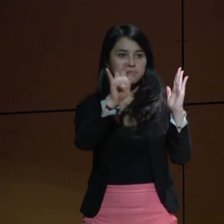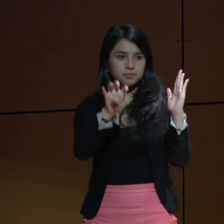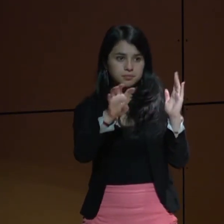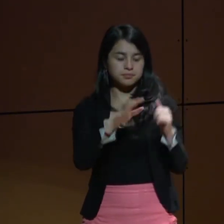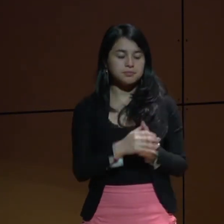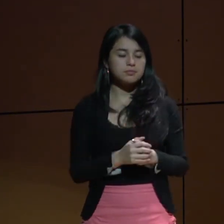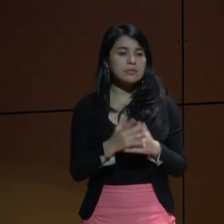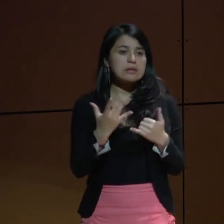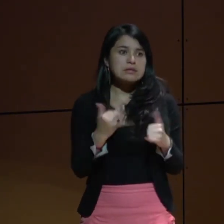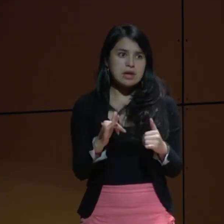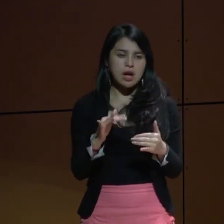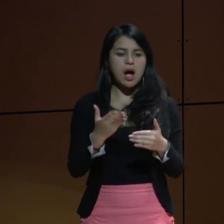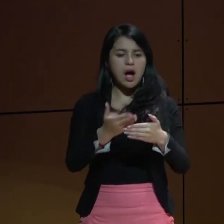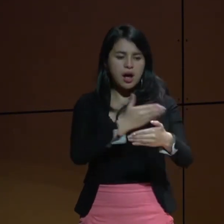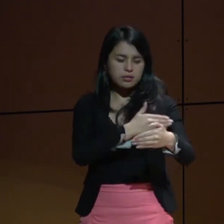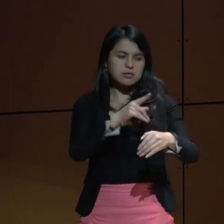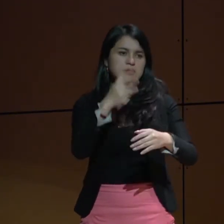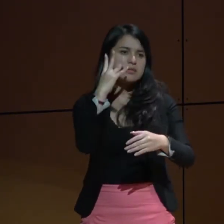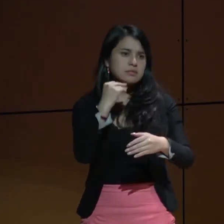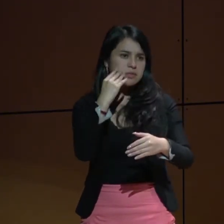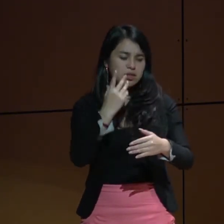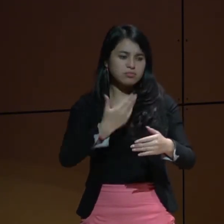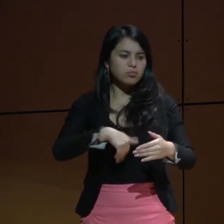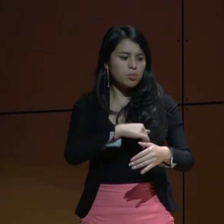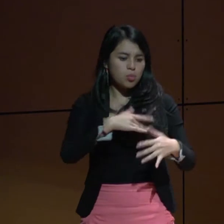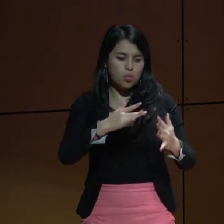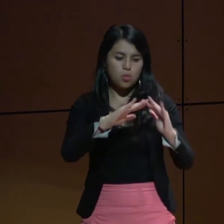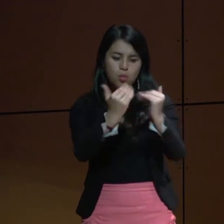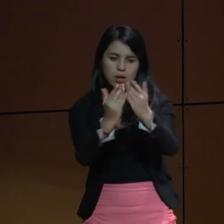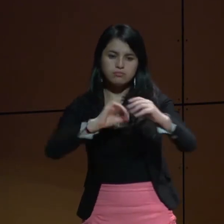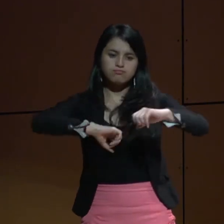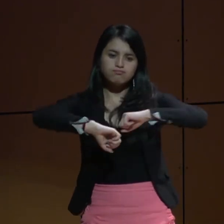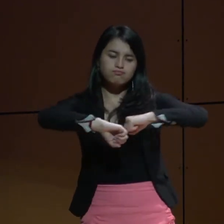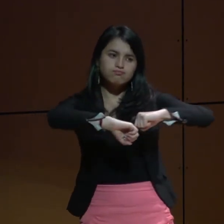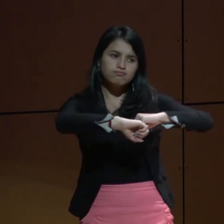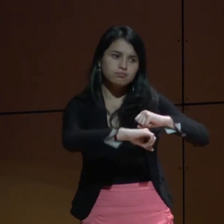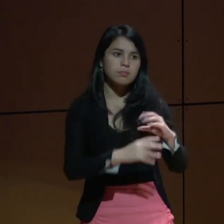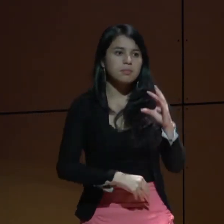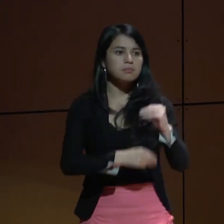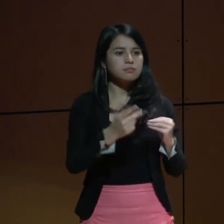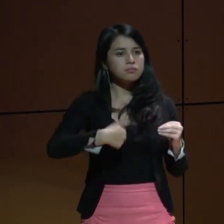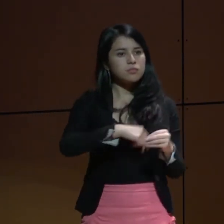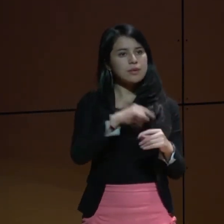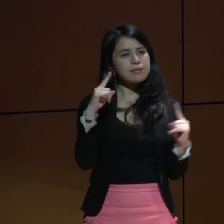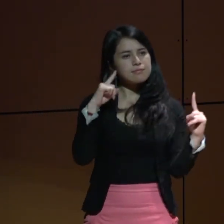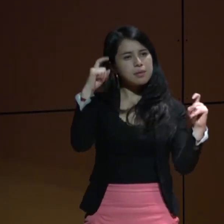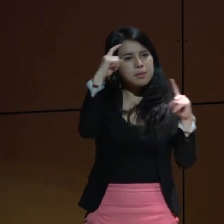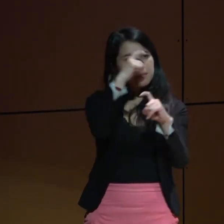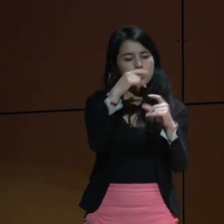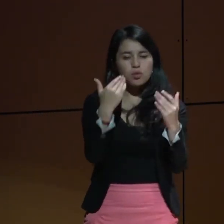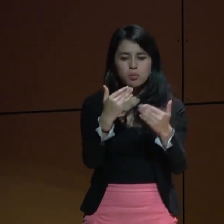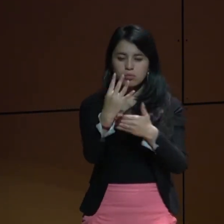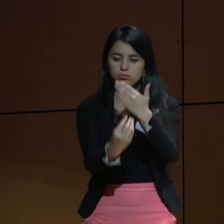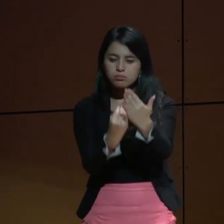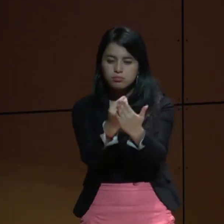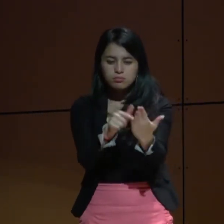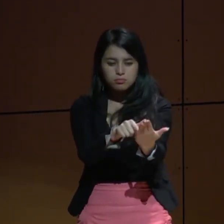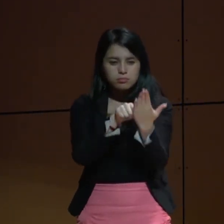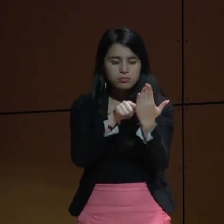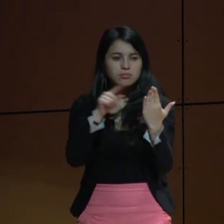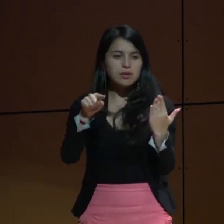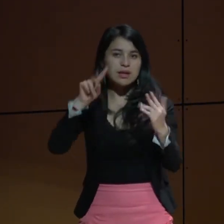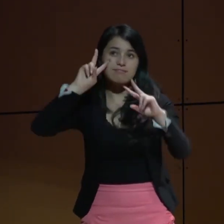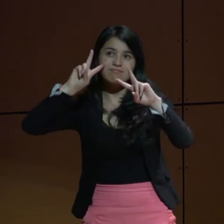1999, después de varios años de experiencia en la gestión de los colegios, y de analizar los resultados de estudios nacionales